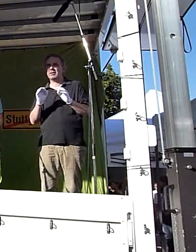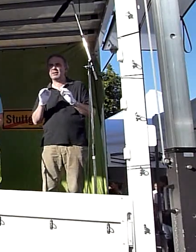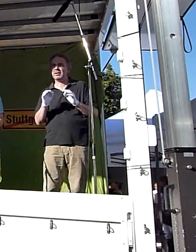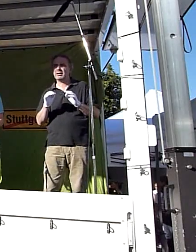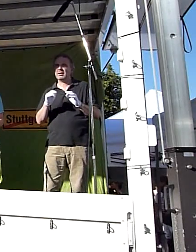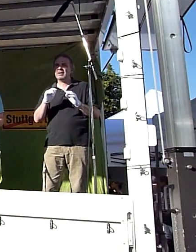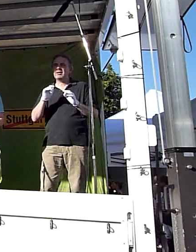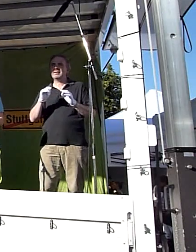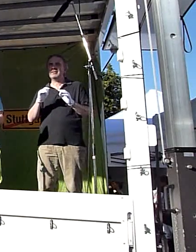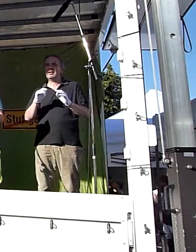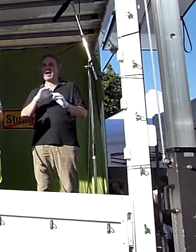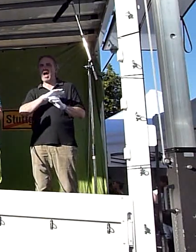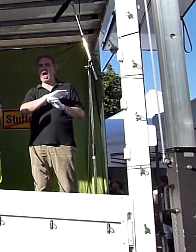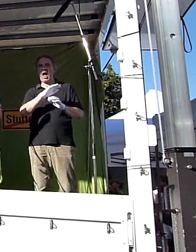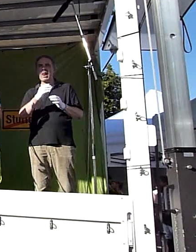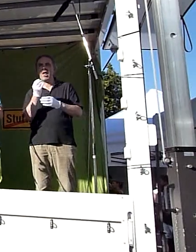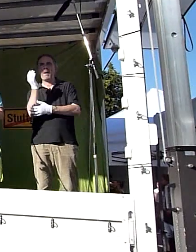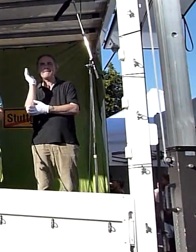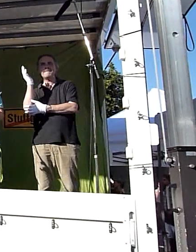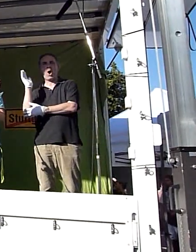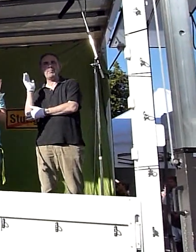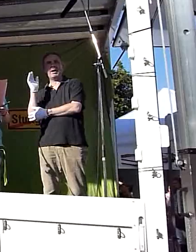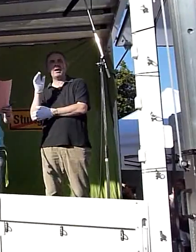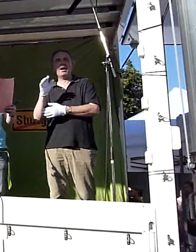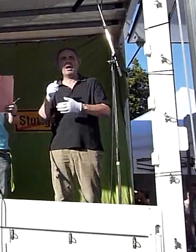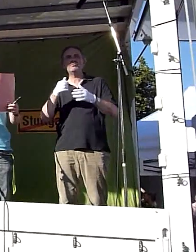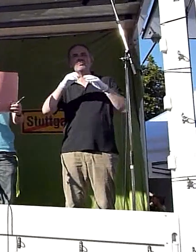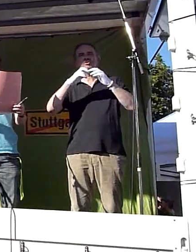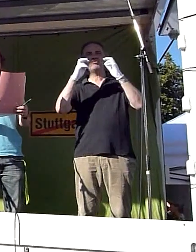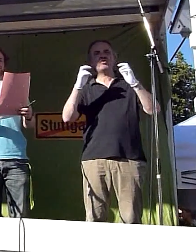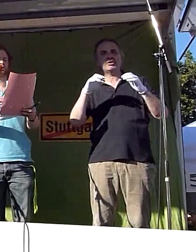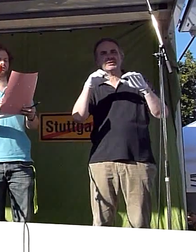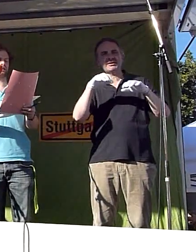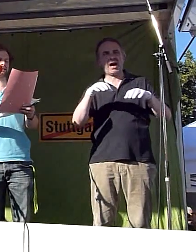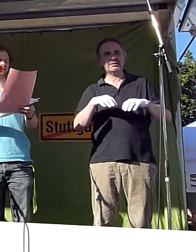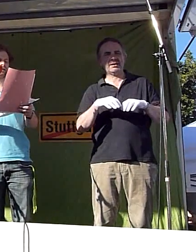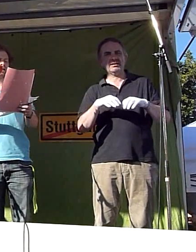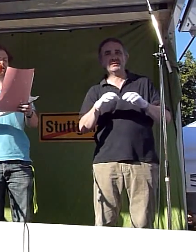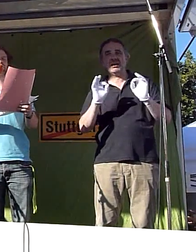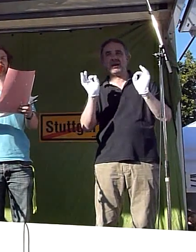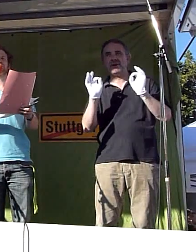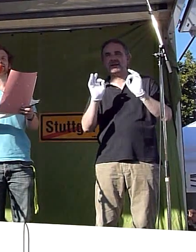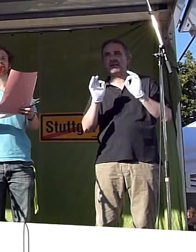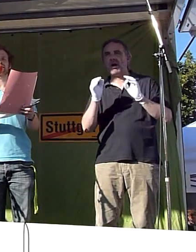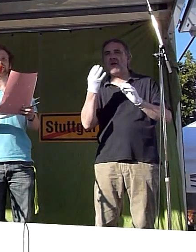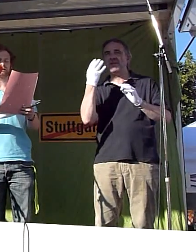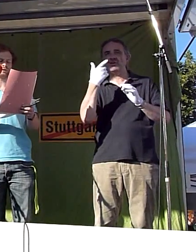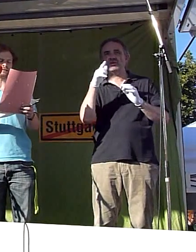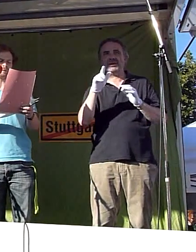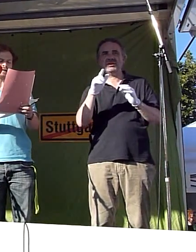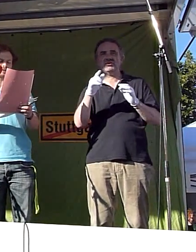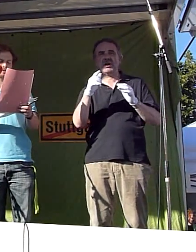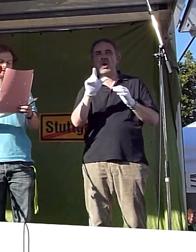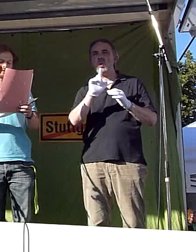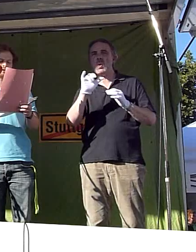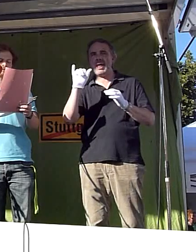Schlossgarten gefährdet. Weiß ich auch schon auf einen Termin, der ein bisschen in der Zukunft, aber wir haben ja kein Problem mit der Zukunft liegt. Am 24.07. wird